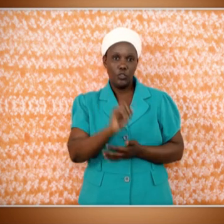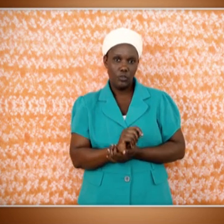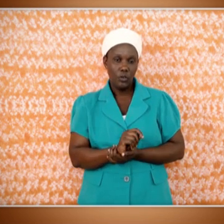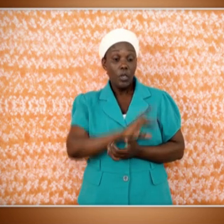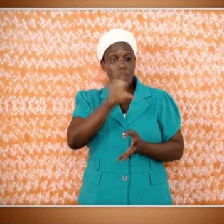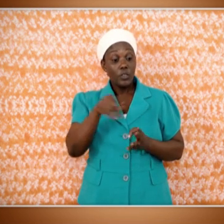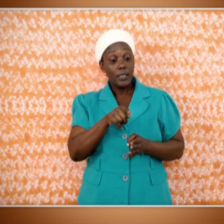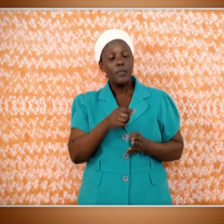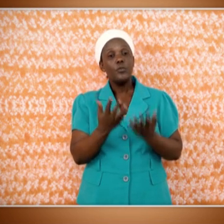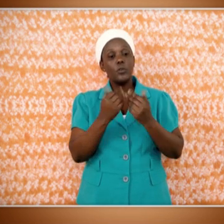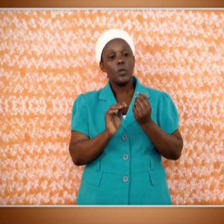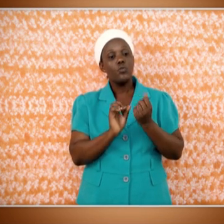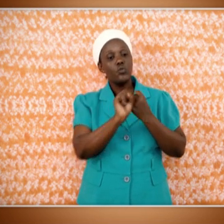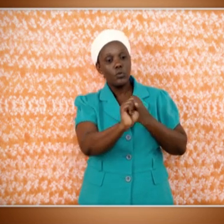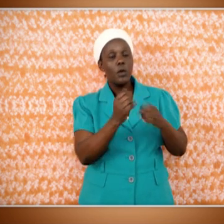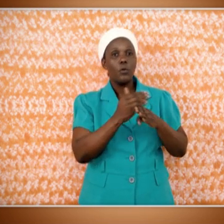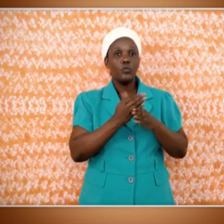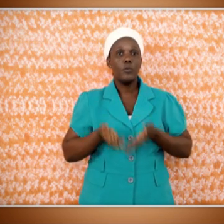kuzuilika kwa kutumia uzazi wa mpango.